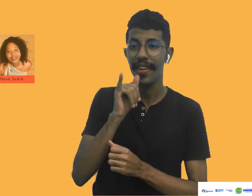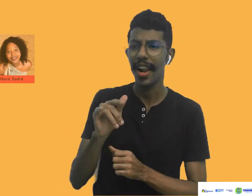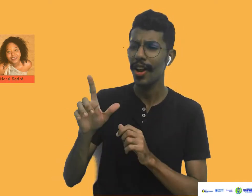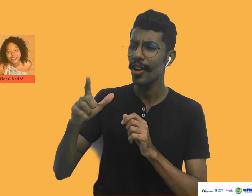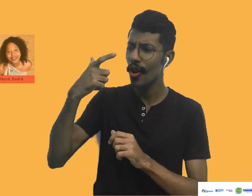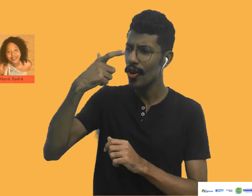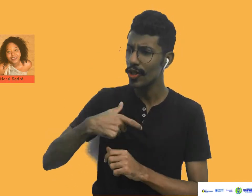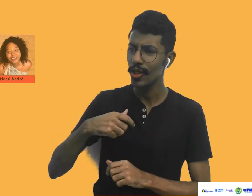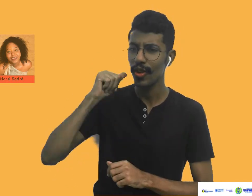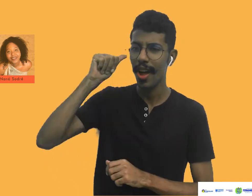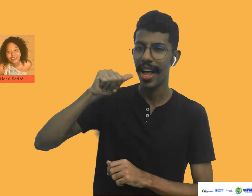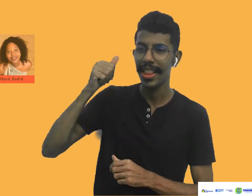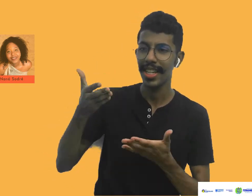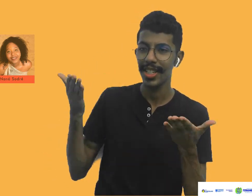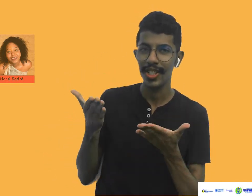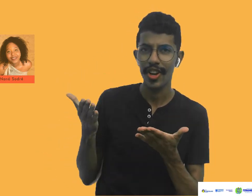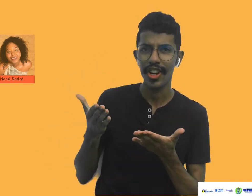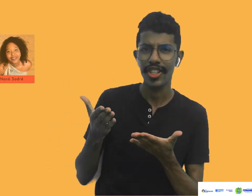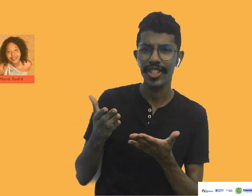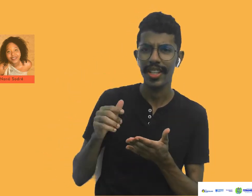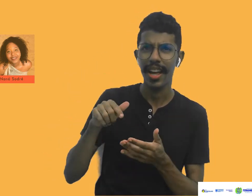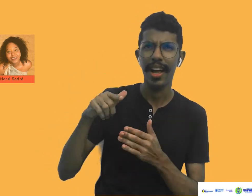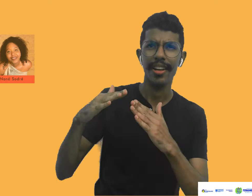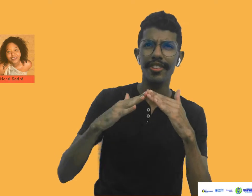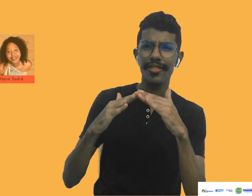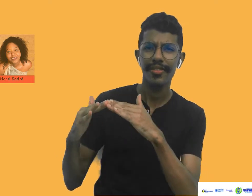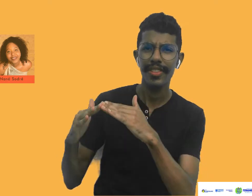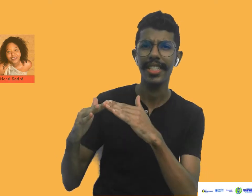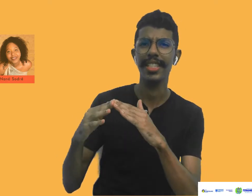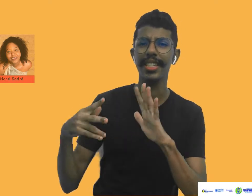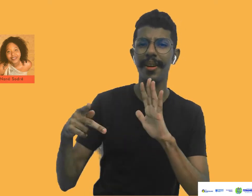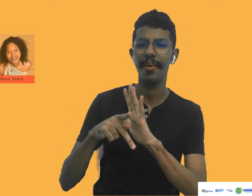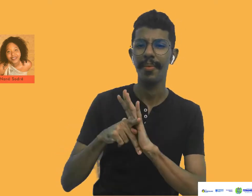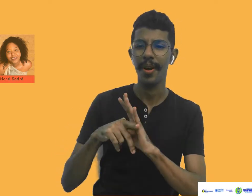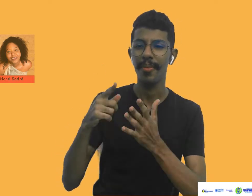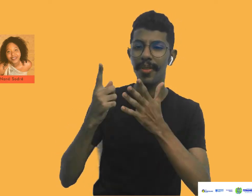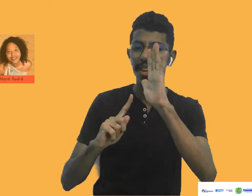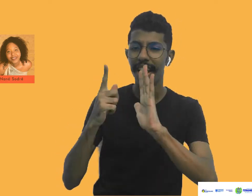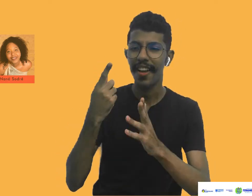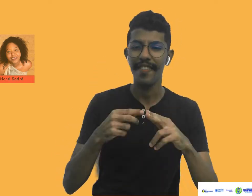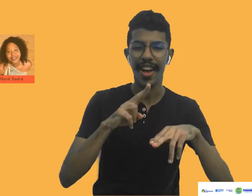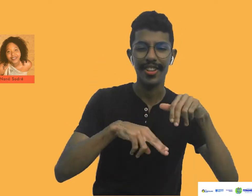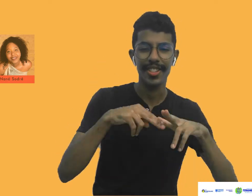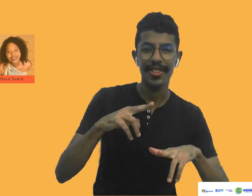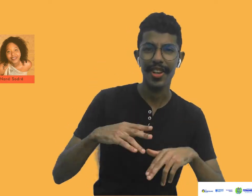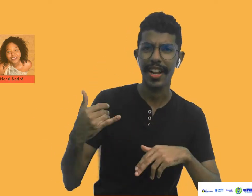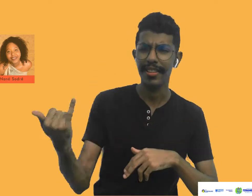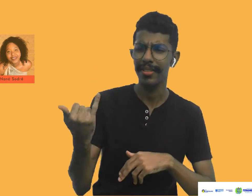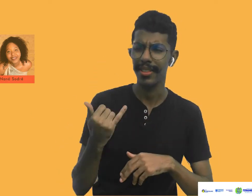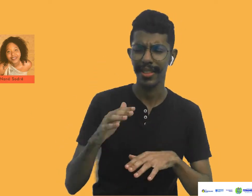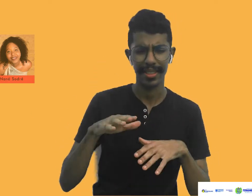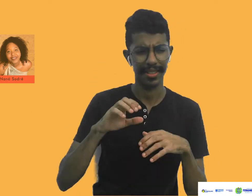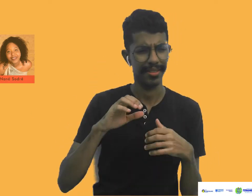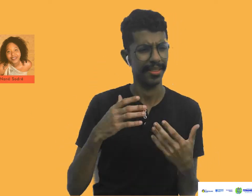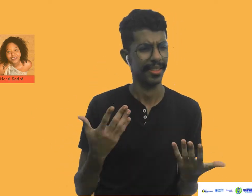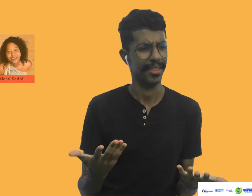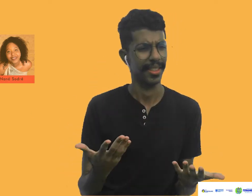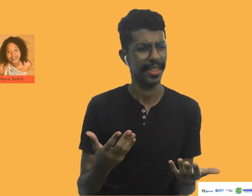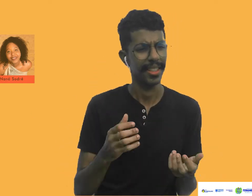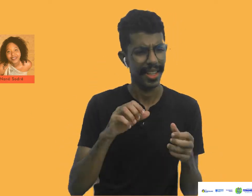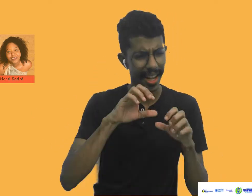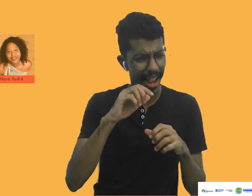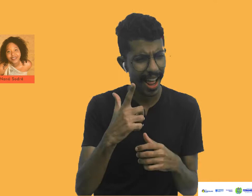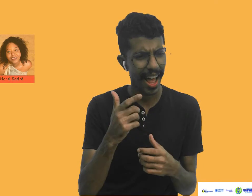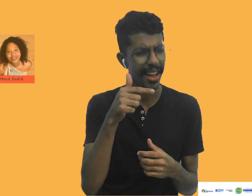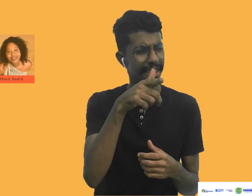eles que hoje eu sou atriz, os meus vizinhos, esses vizinhos da quadrilha, do desfile, do bloco carnavalesco, eu disse, ah, não pode, não podia